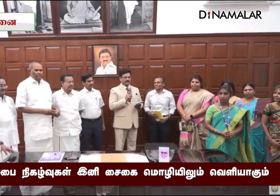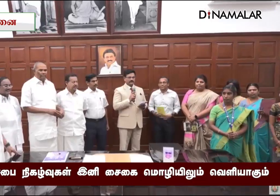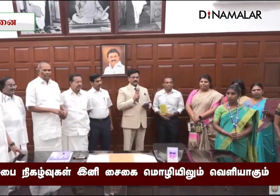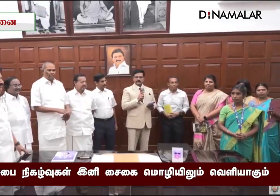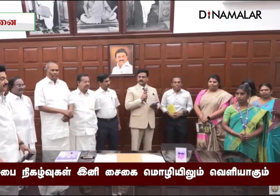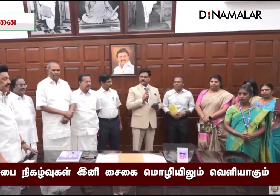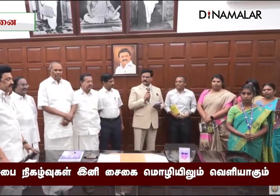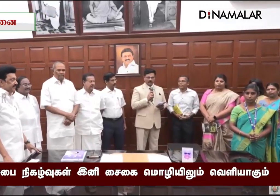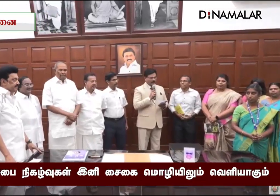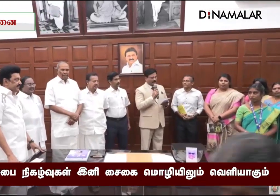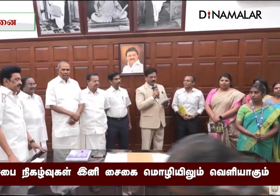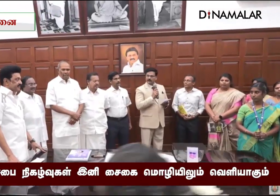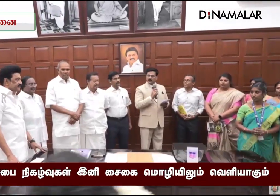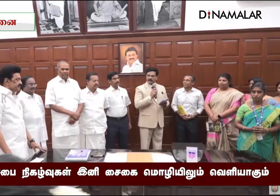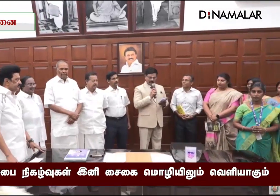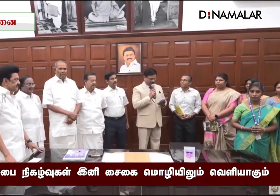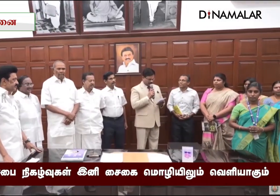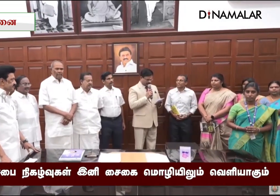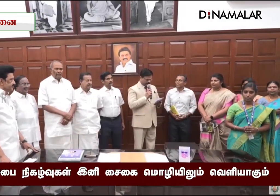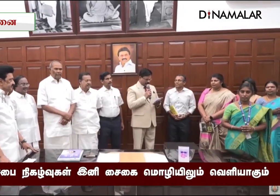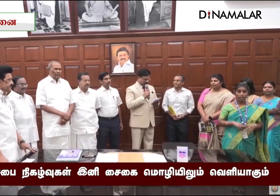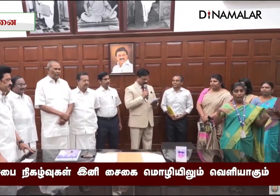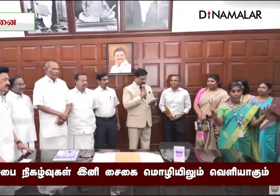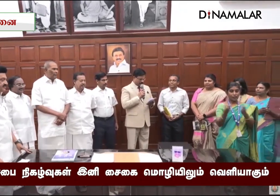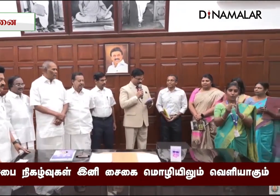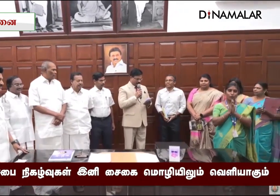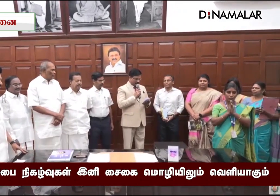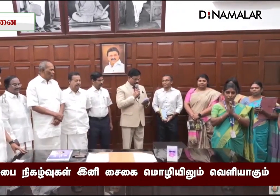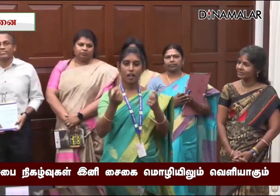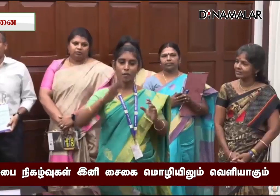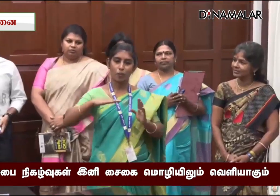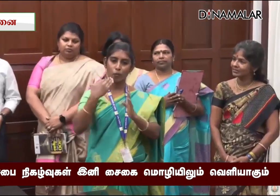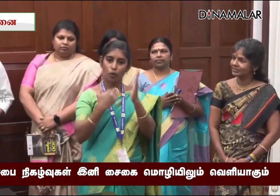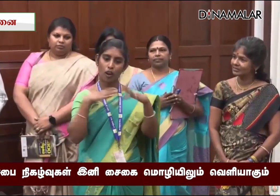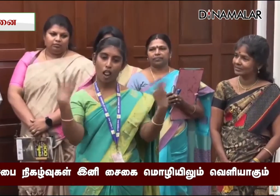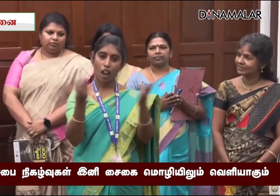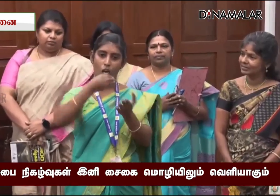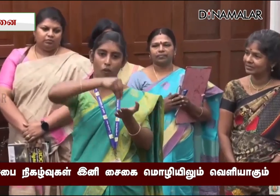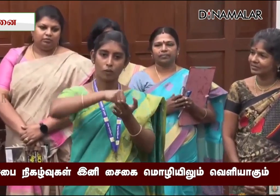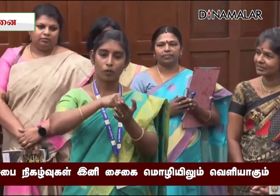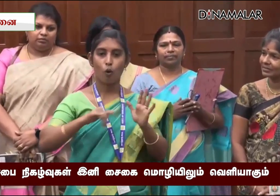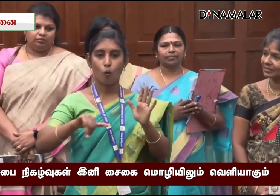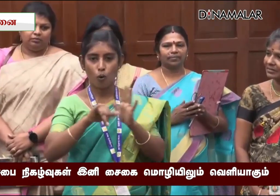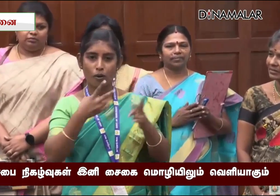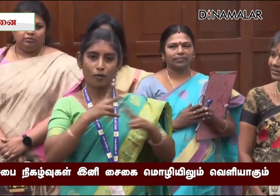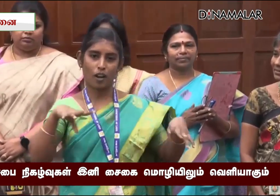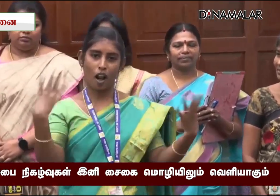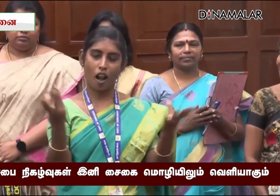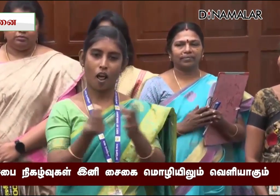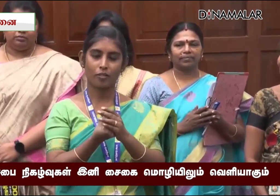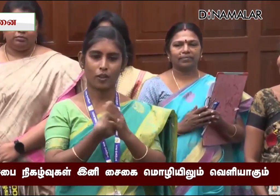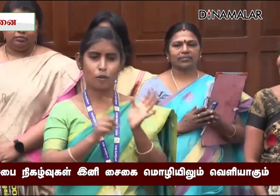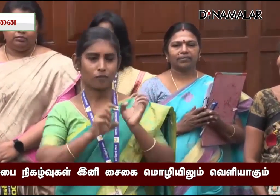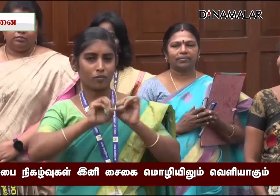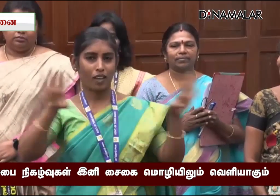காது கேளாதோர் வாய்ப்பேச இயலாத மாற்றுத்திறனாளிகள் சட்டசபை நிகழ்வுகளை புரிந்து கொள்ள சைகை மொழி பெயர்ப்பாளர்கள் நியமிக்கப்பட்டனர்.